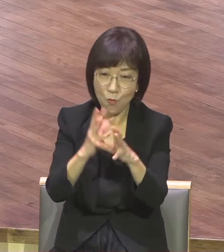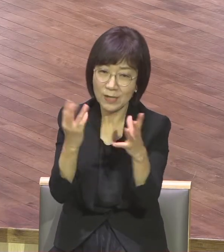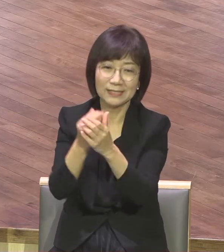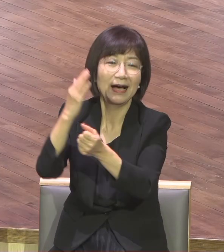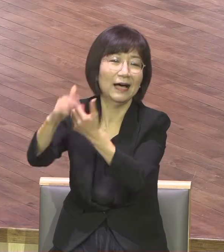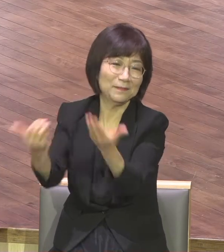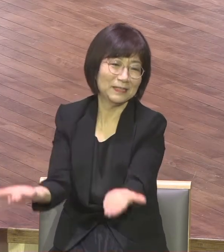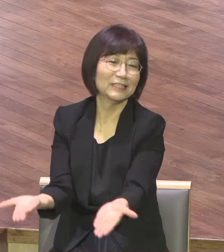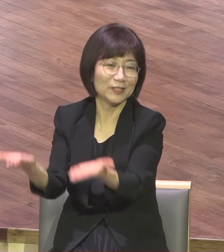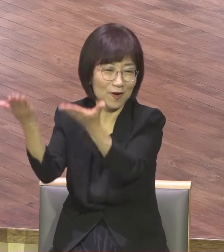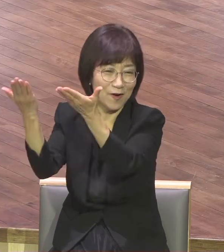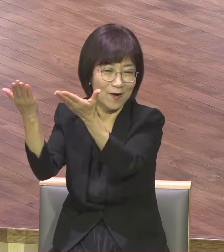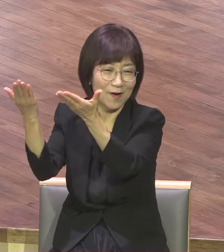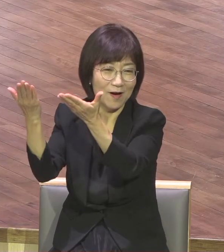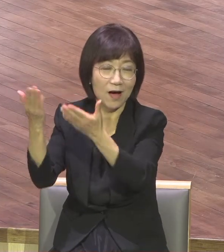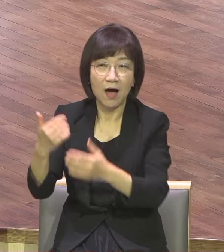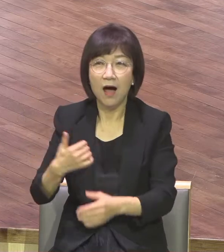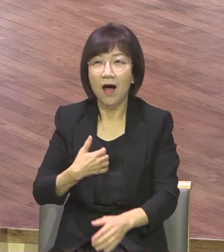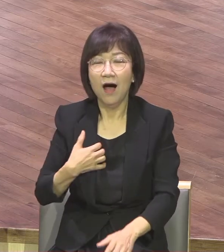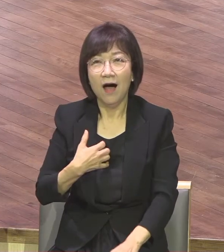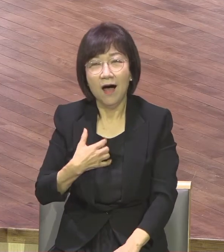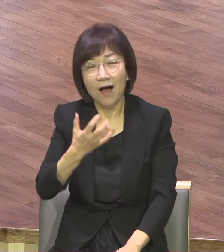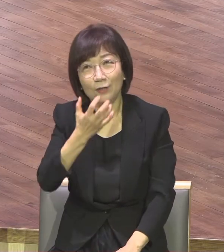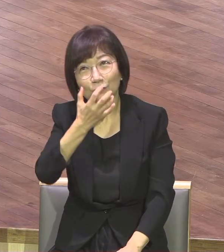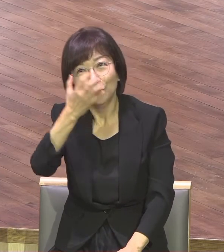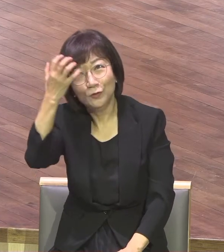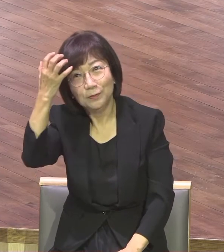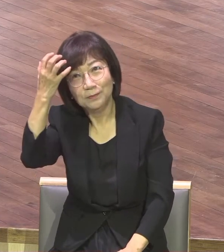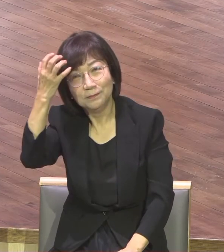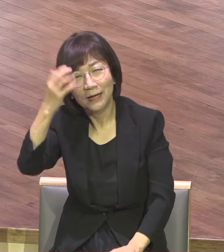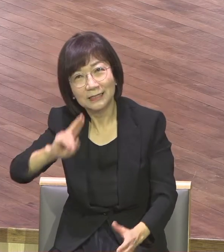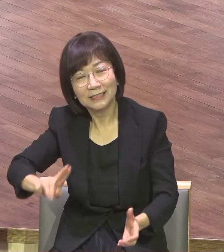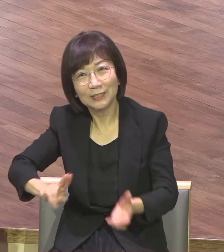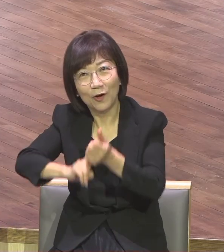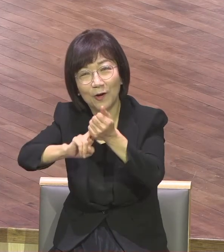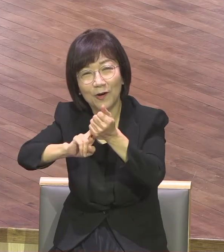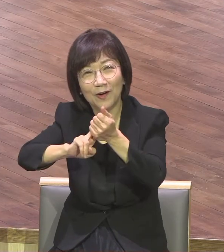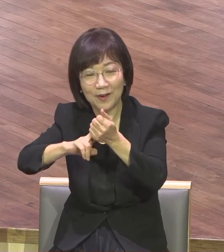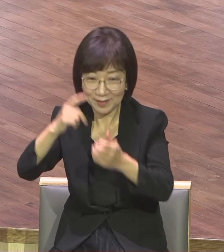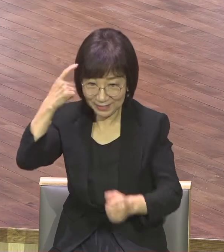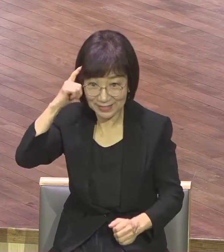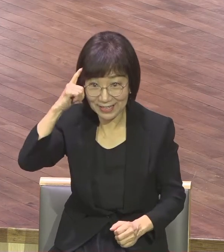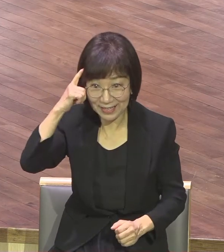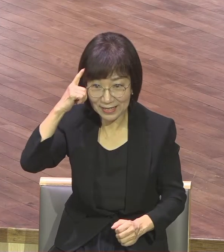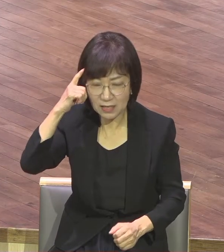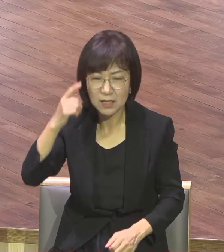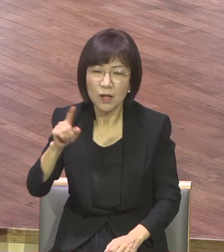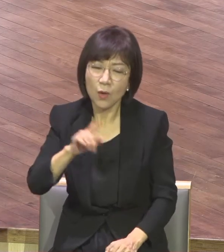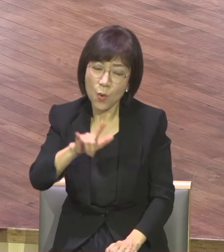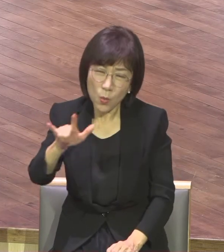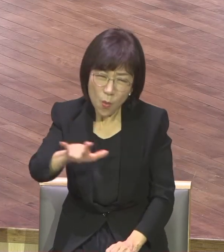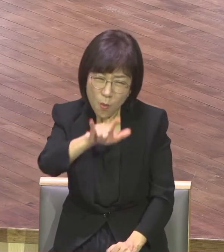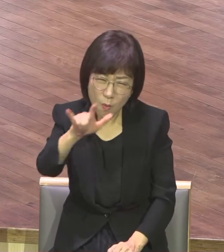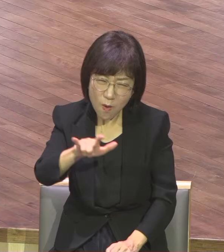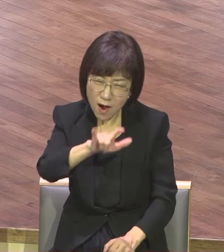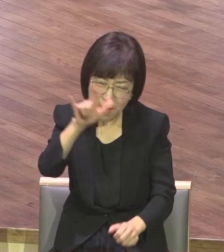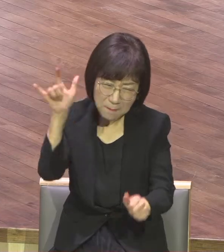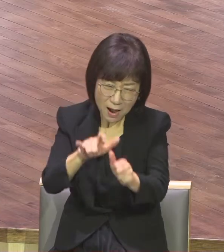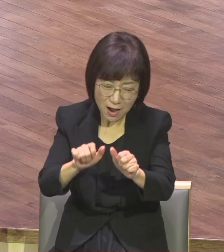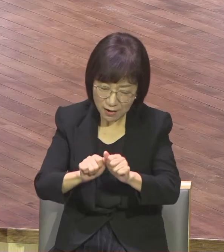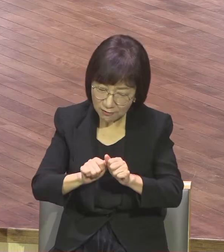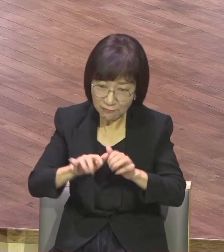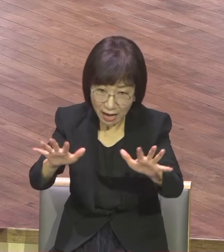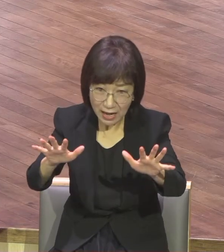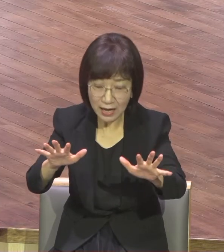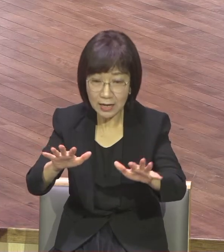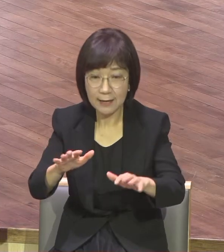헌당되었다는 것은요. 저는요. 이거 꿈만 같은 사람이 이거는 기적 중에 기적이다. 그것도 코로나 시절에 말이에요. 온